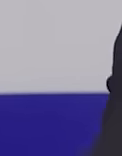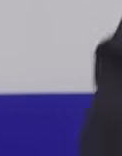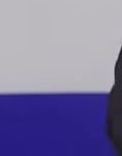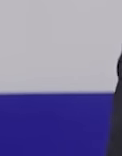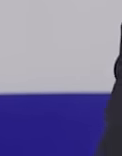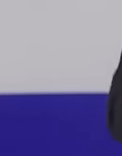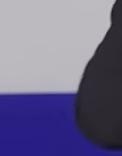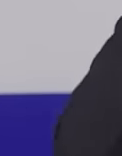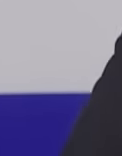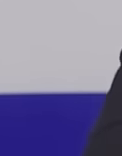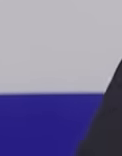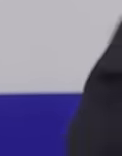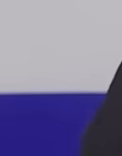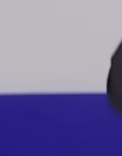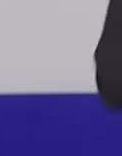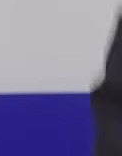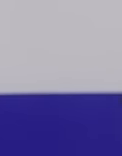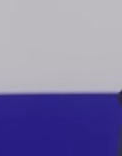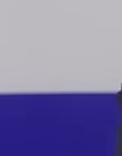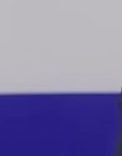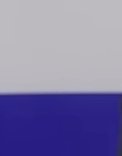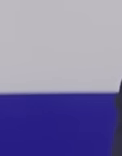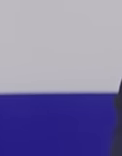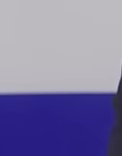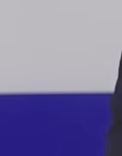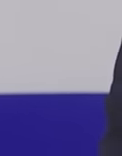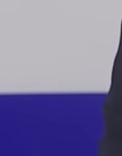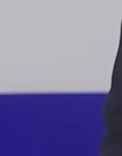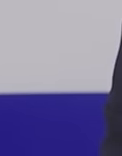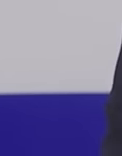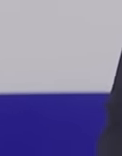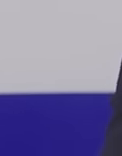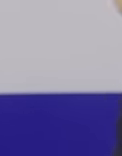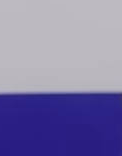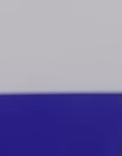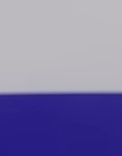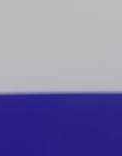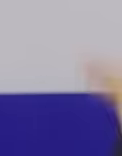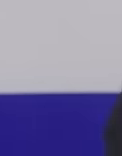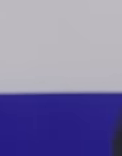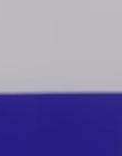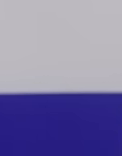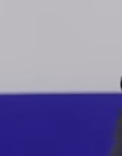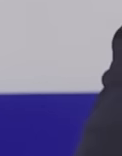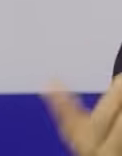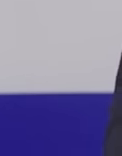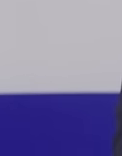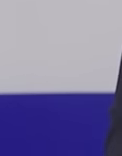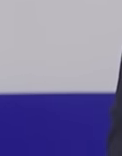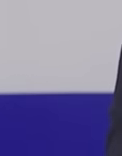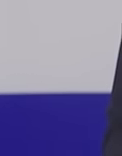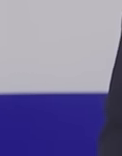보장되는 희망 사회를 만드는 일, 다시 뛰는 대한민국을 만드는 일은